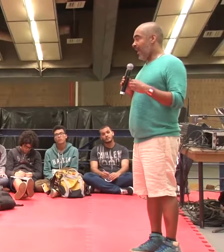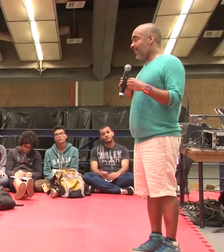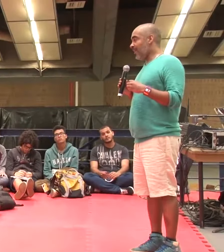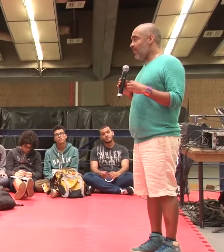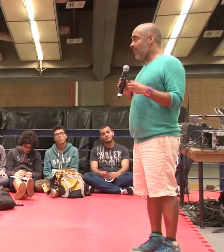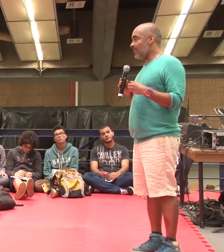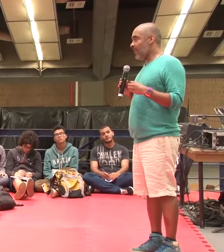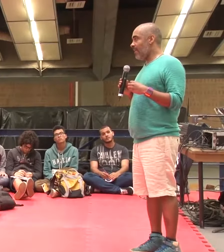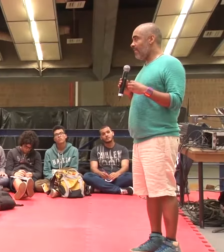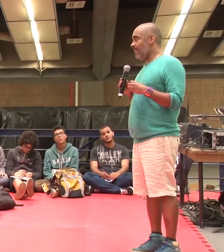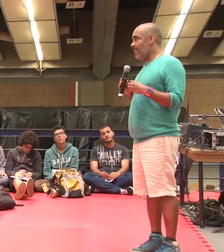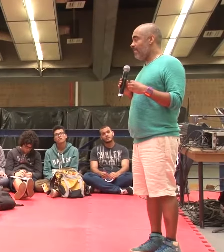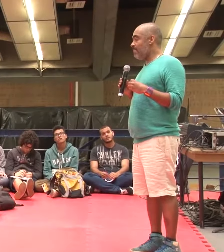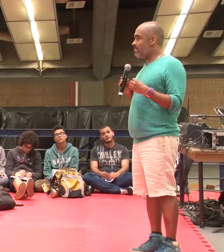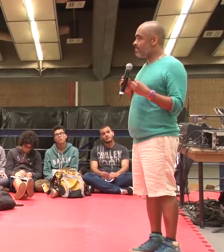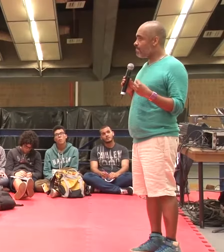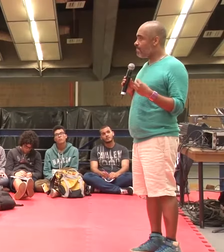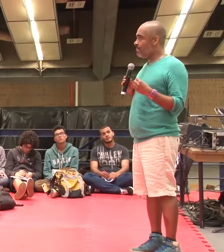O olhar determinista